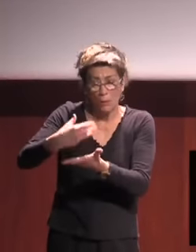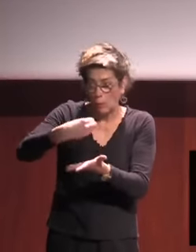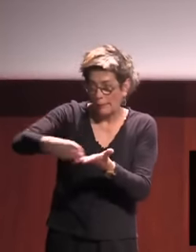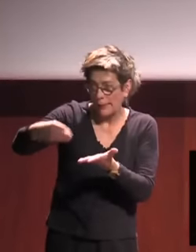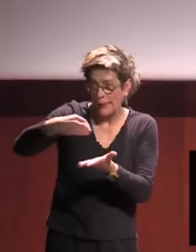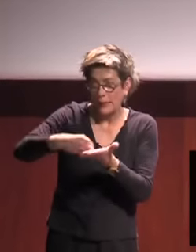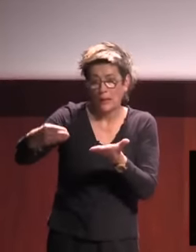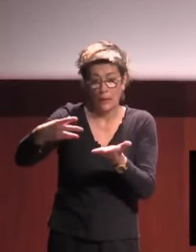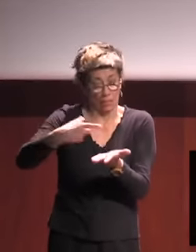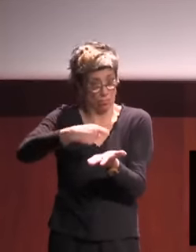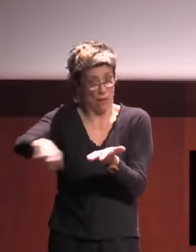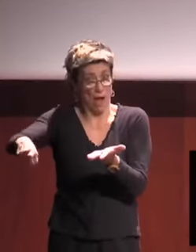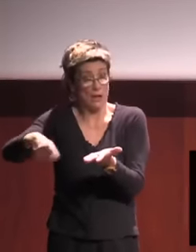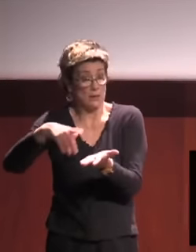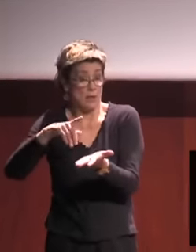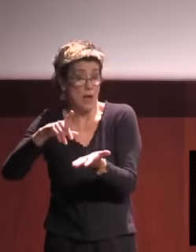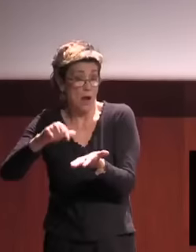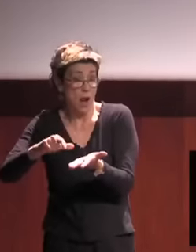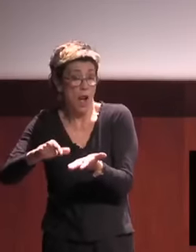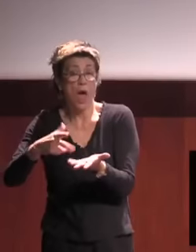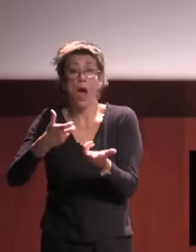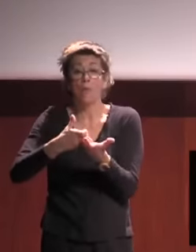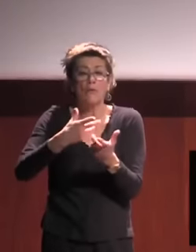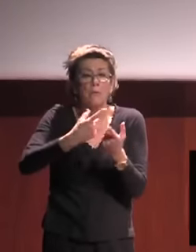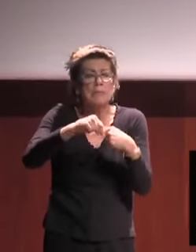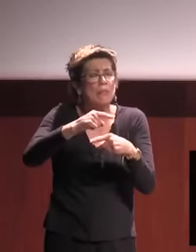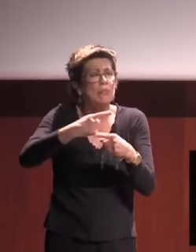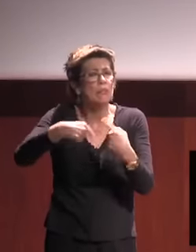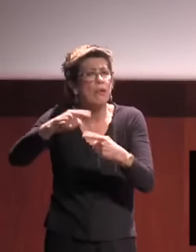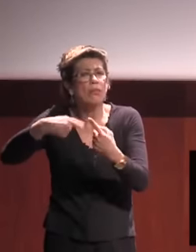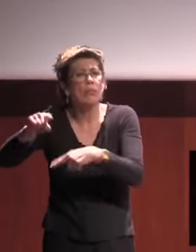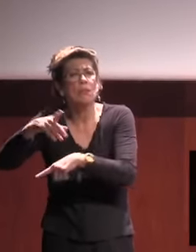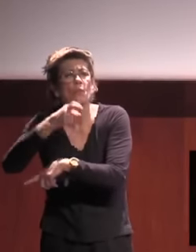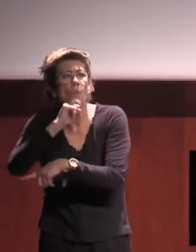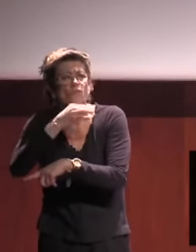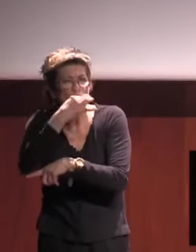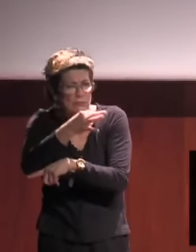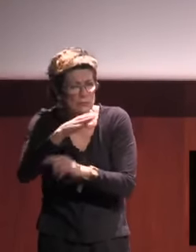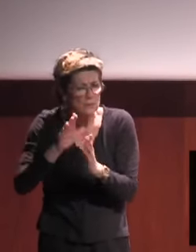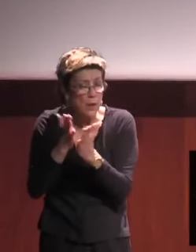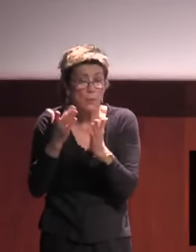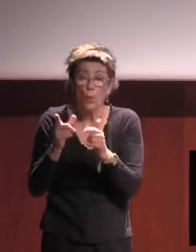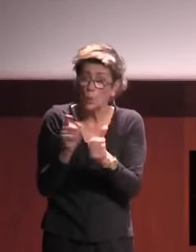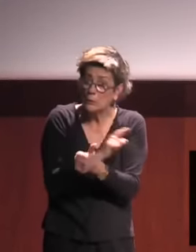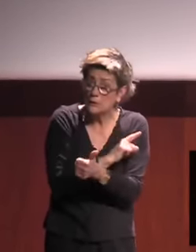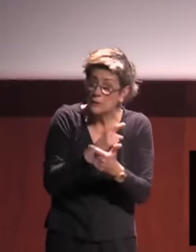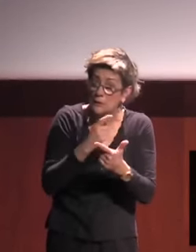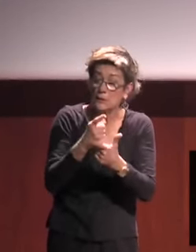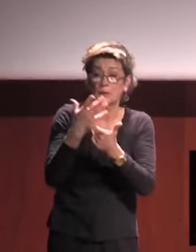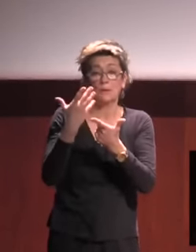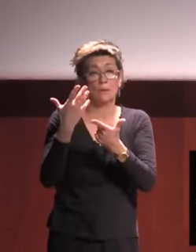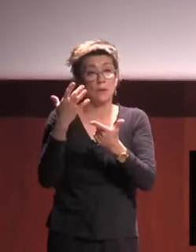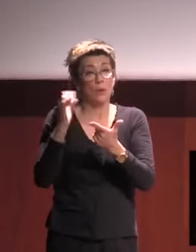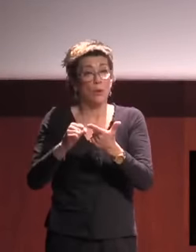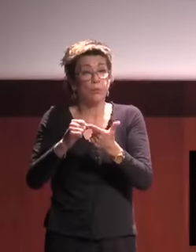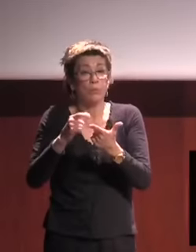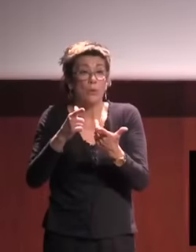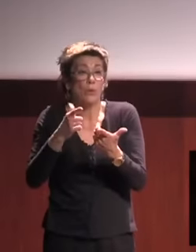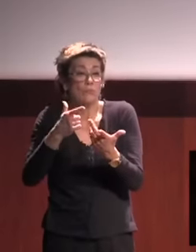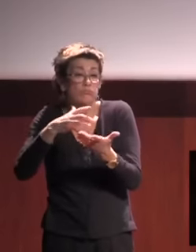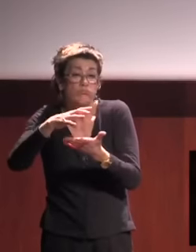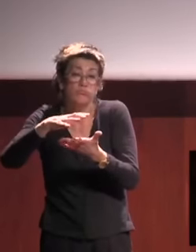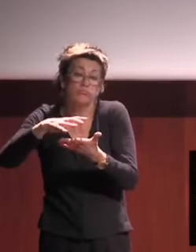de traces, comme dans le cas des recueils de signes que j'ai évoqués tout à l'heure, mais elle s'y trouve aussi sous forme